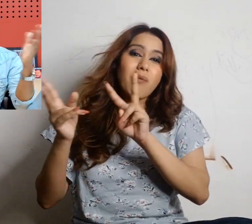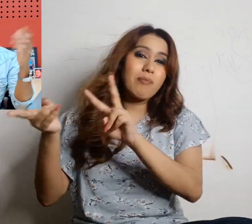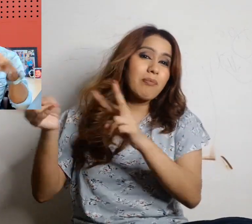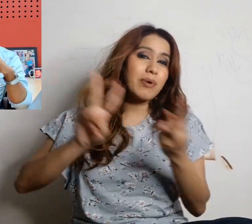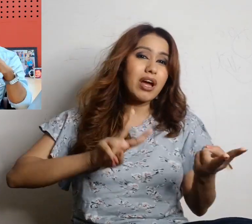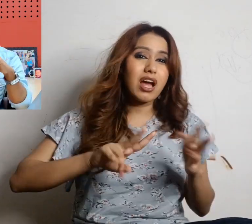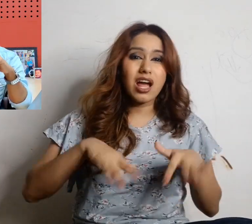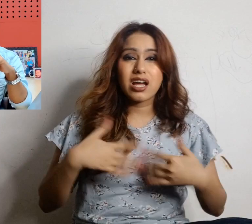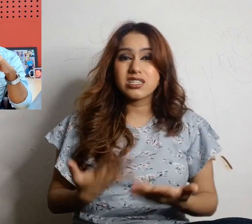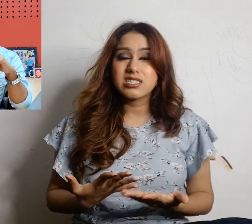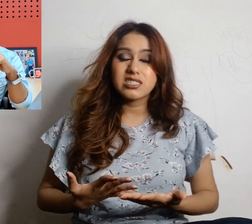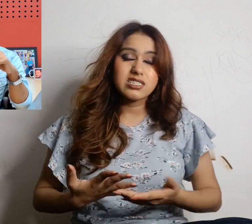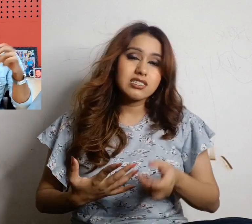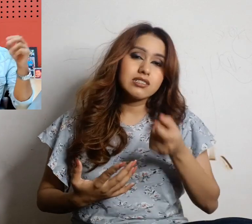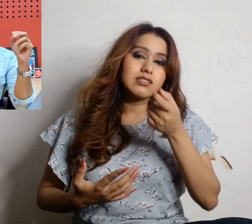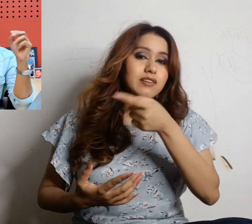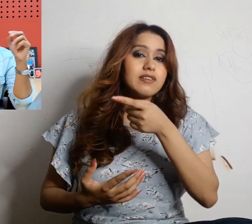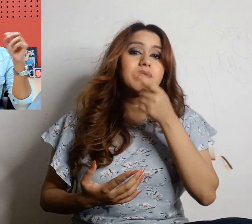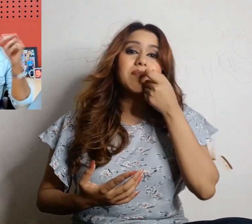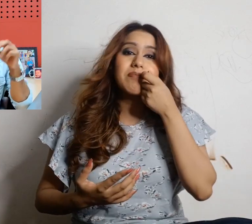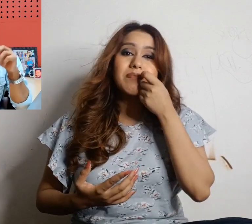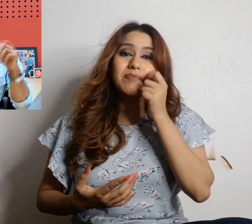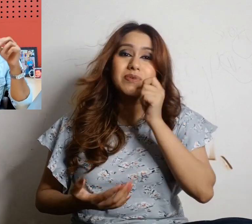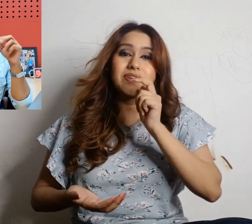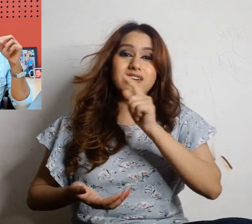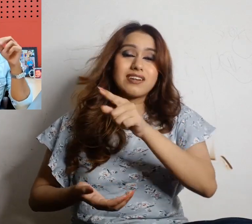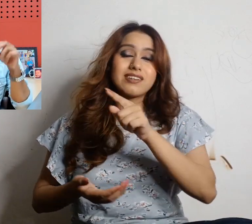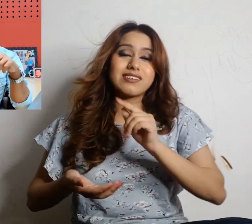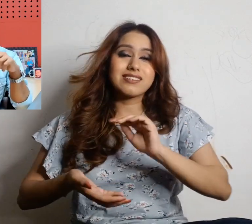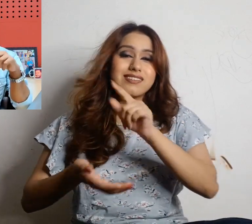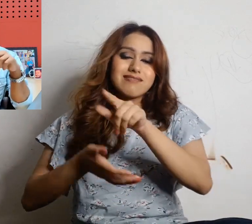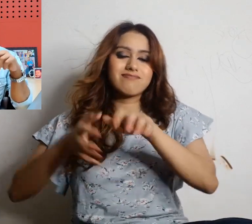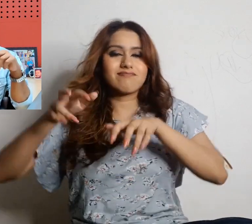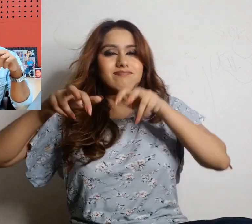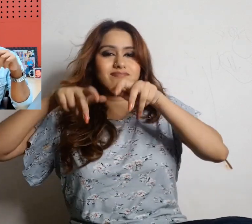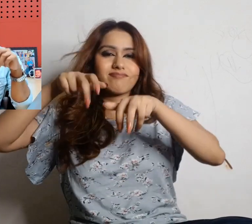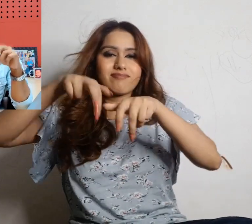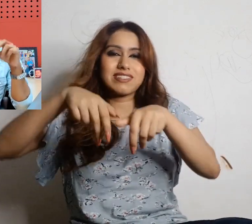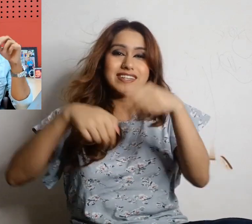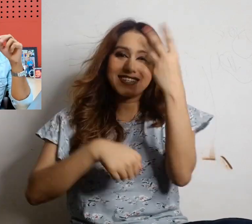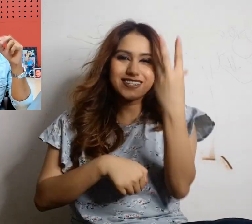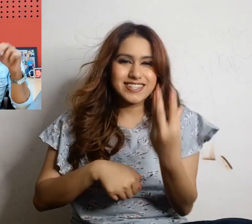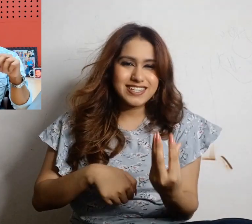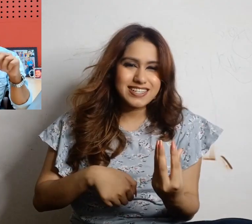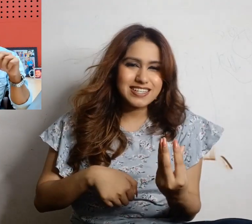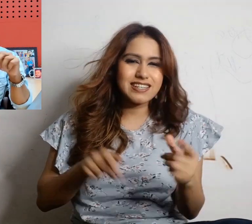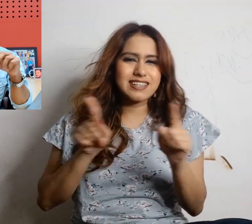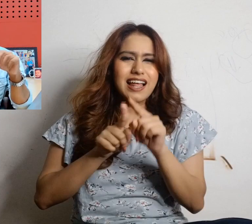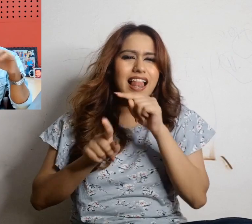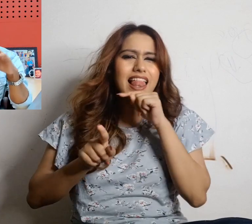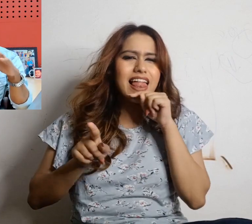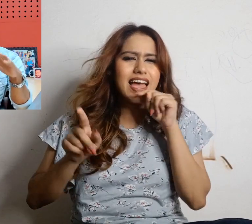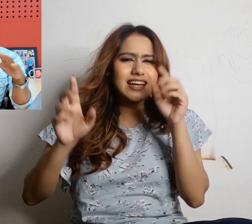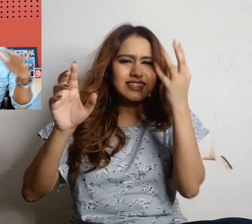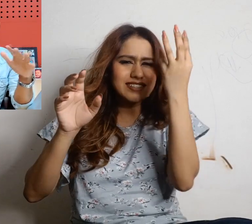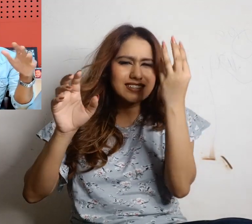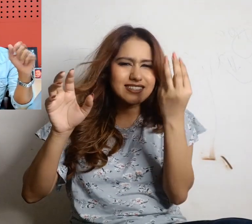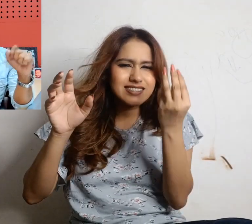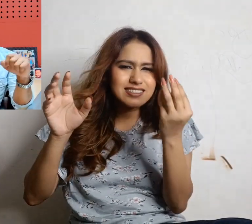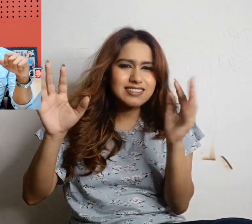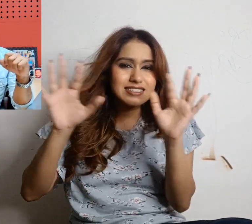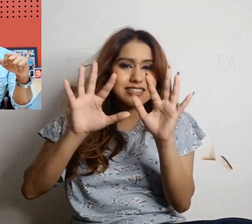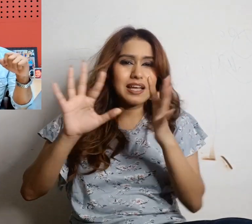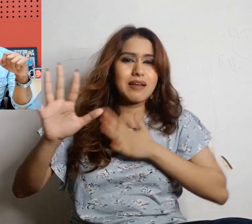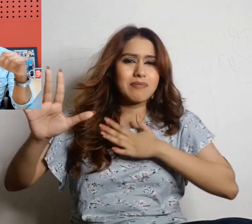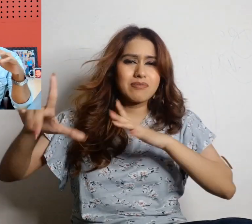कैसे पहुंचूंगा वहां तक। लेकिन जब लड़का नीचे उतर रहा था, शाम का समय था, सूर्यास्त होने को था, हल्की सी लालिमा